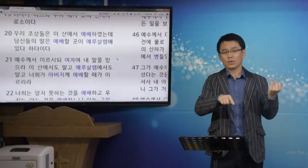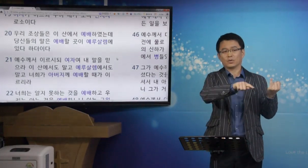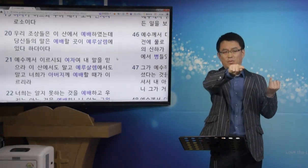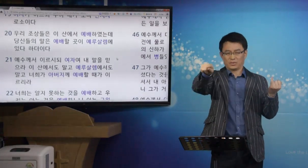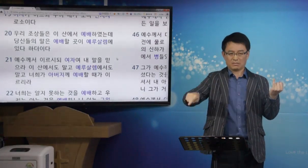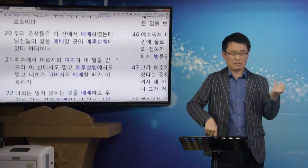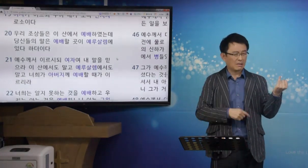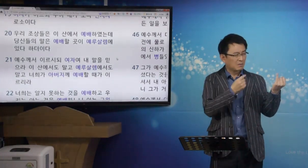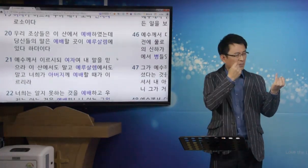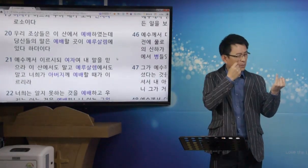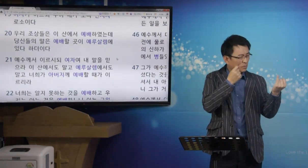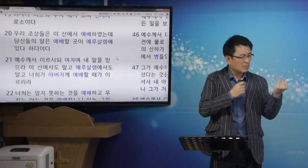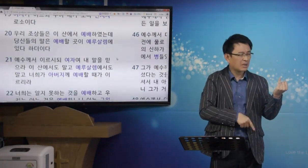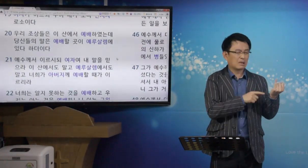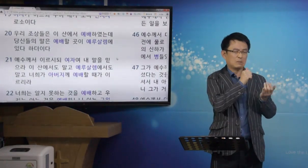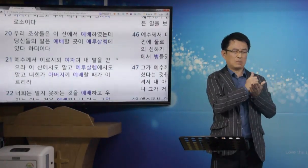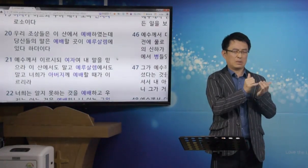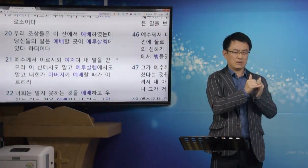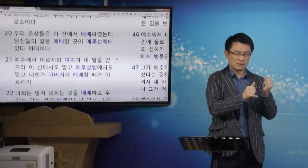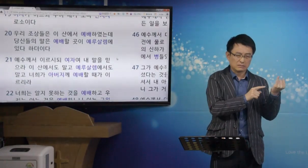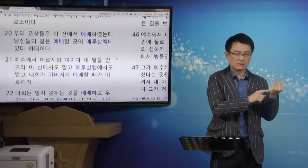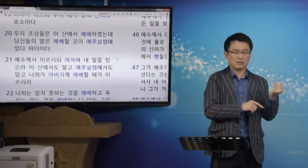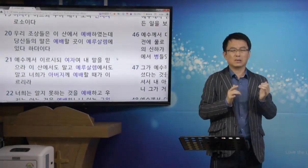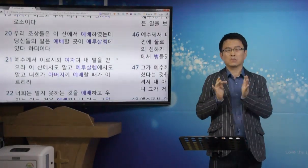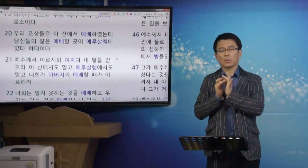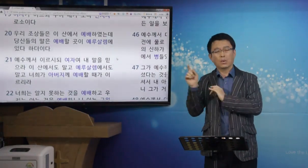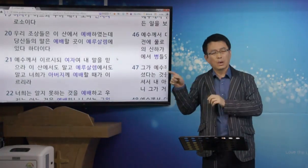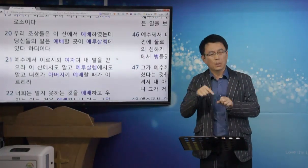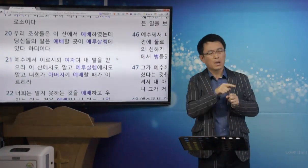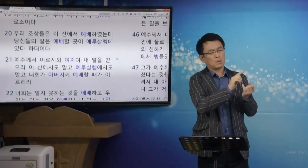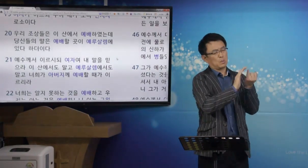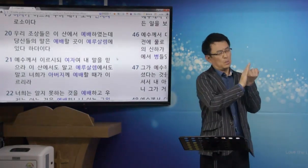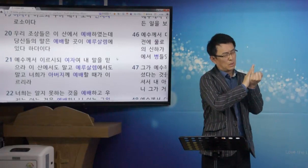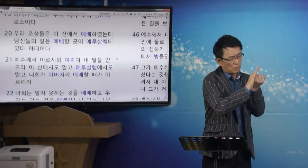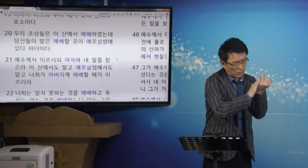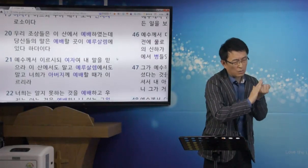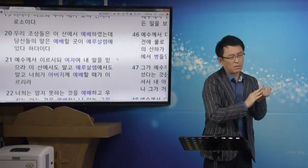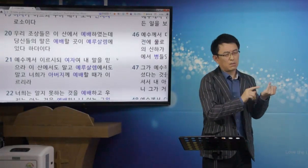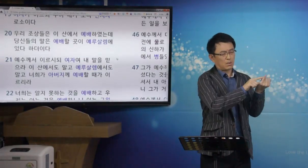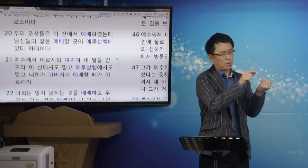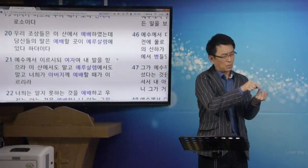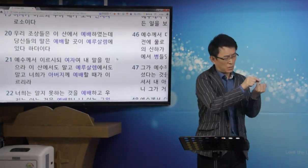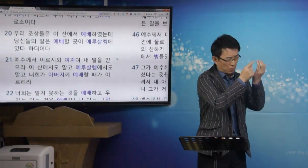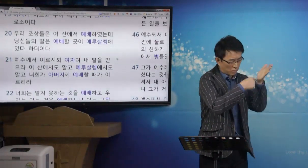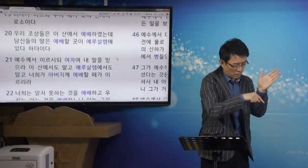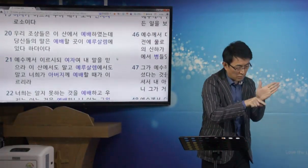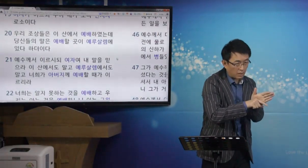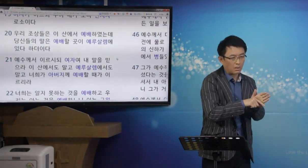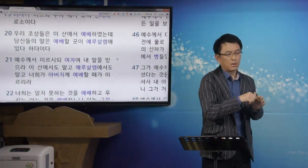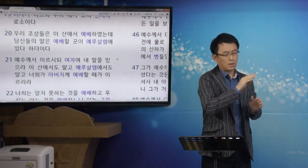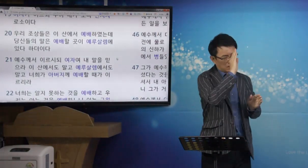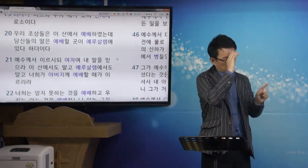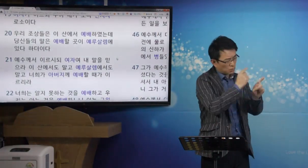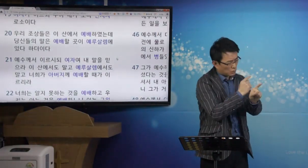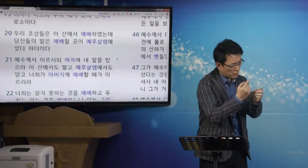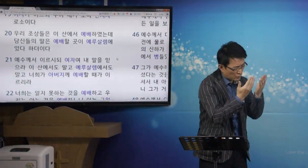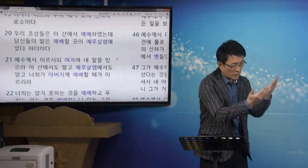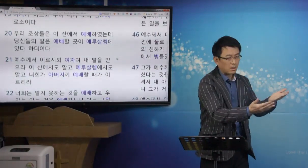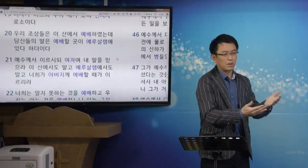못할 존재입니다. 여러분들이 불쌍한 여인이고 죄인이다. 예수님께서 이 여인을 위로하기 위해서 구원하기 위해서 그의